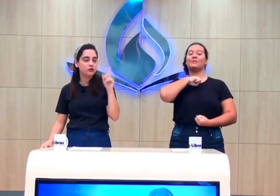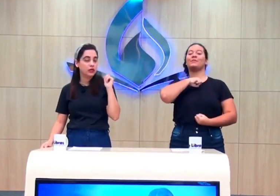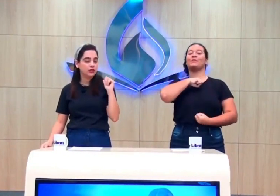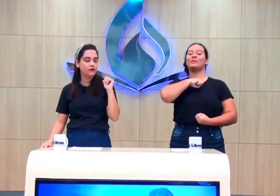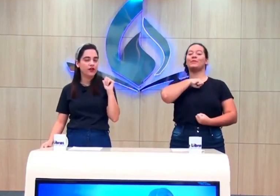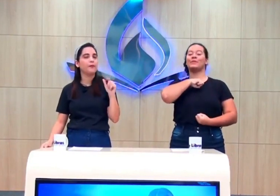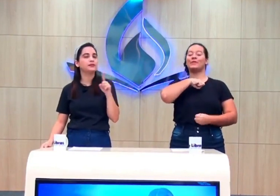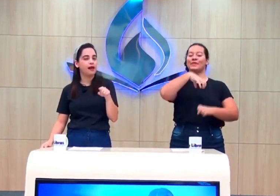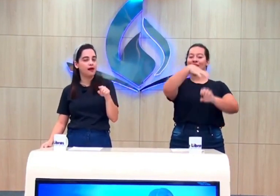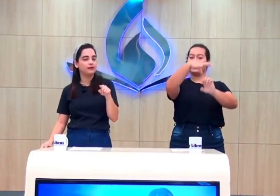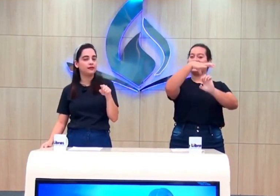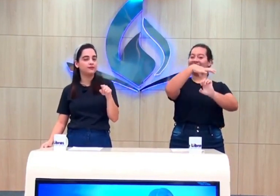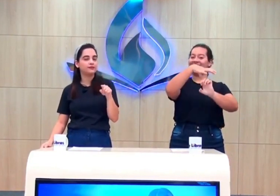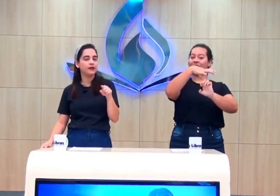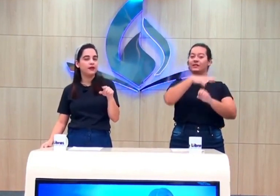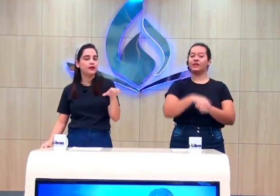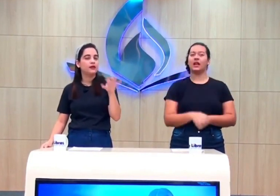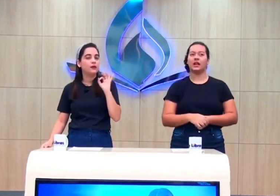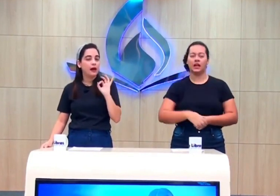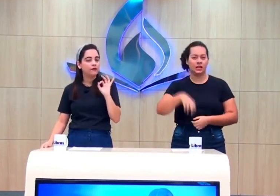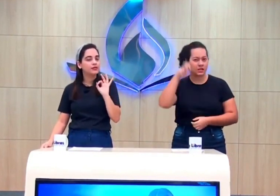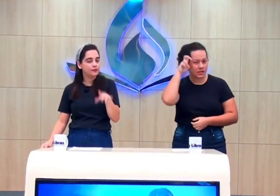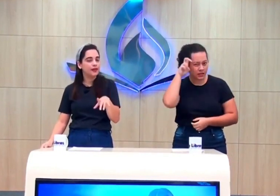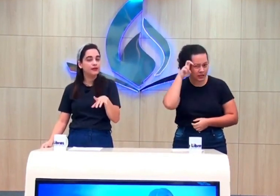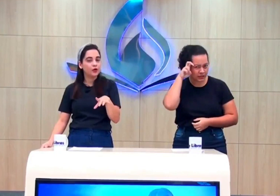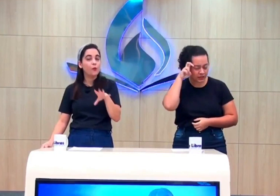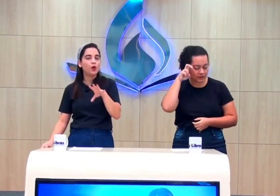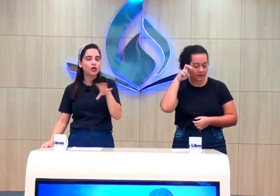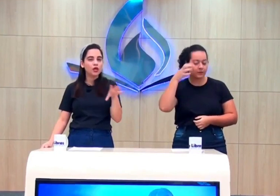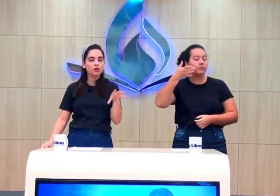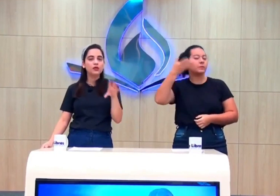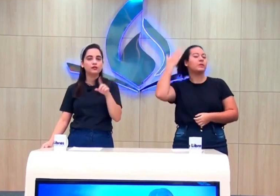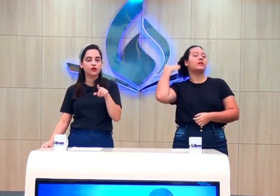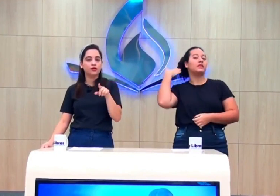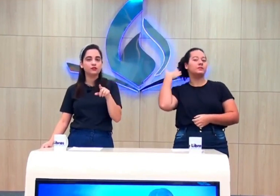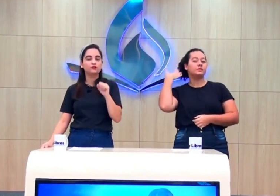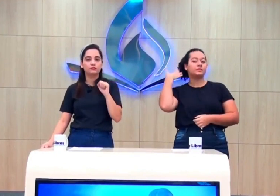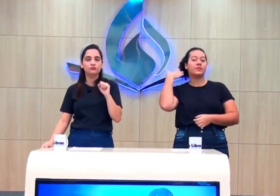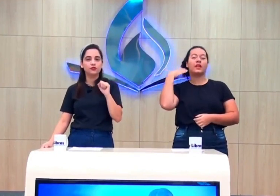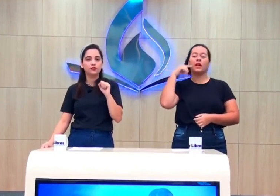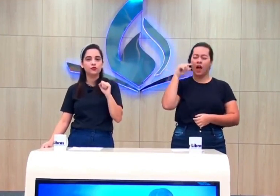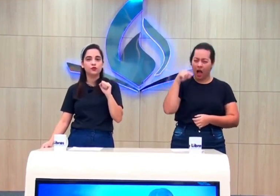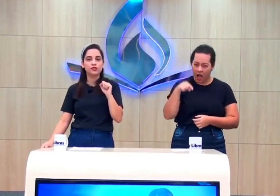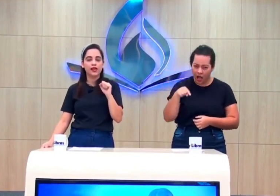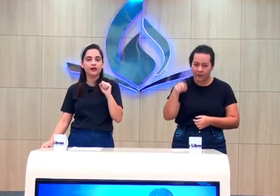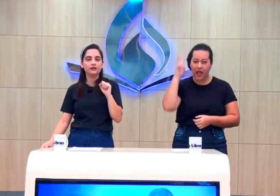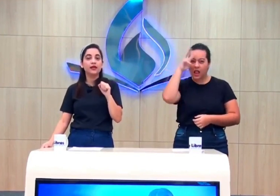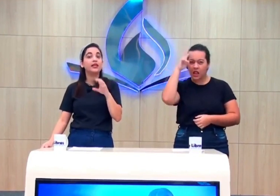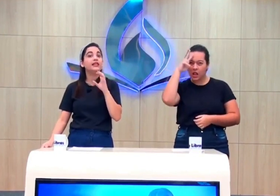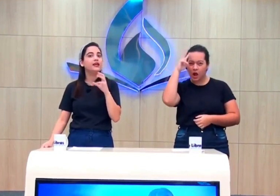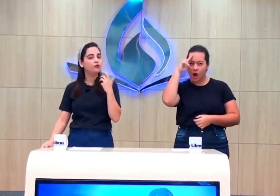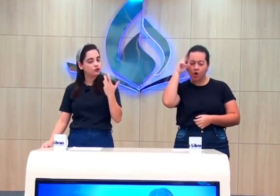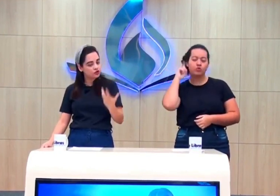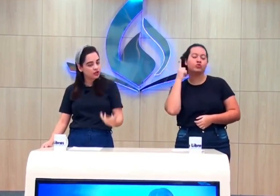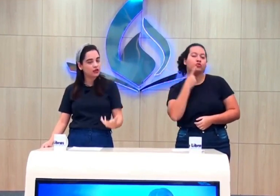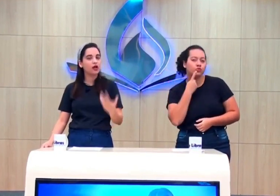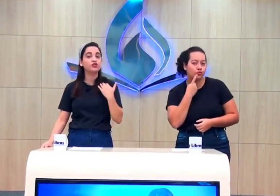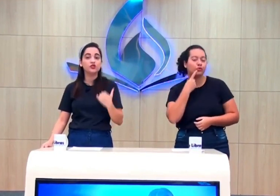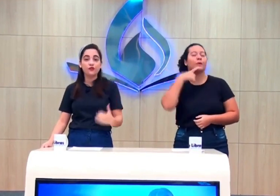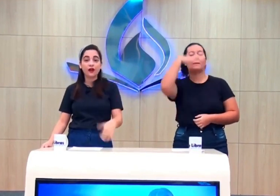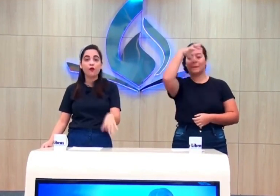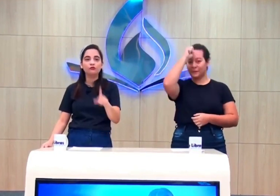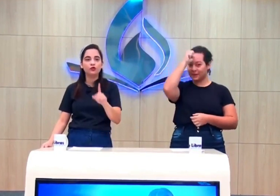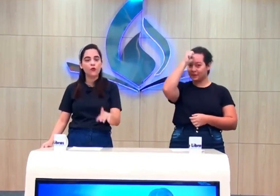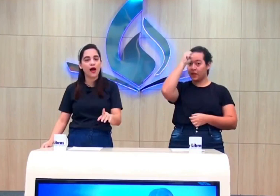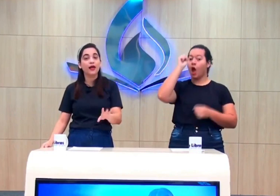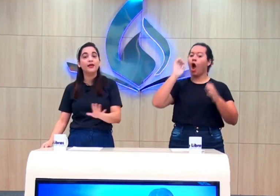vocês assistiram quinta-feira passada, vocês aprenderam um pouquinho da história dos surdos, né? E hoje a